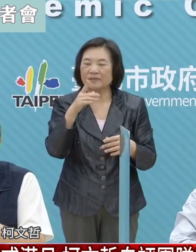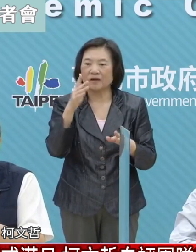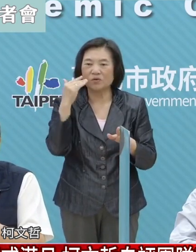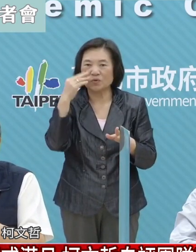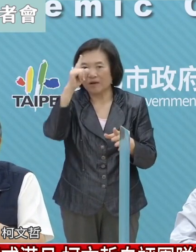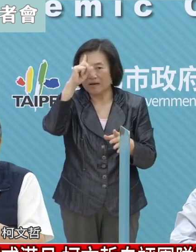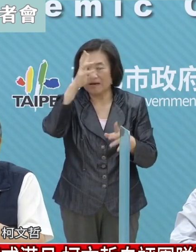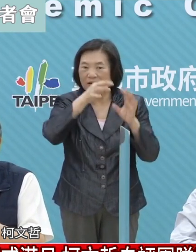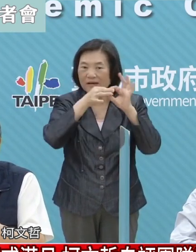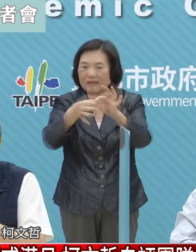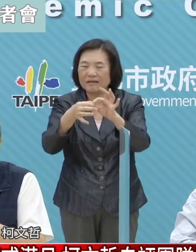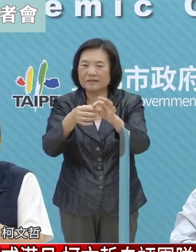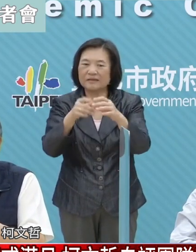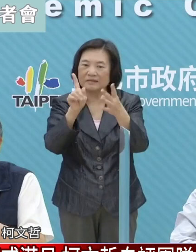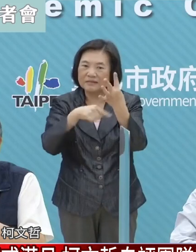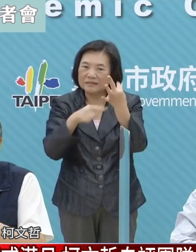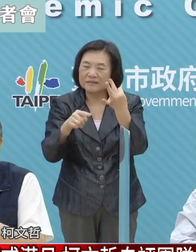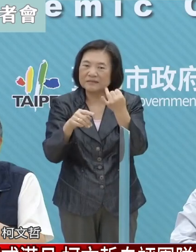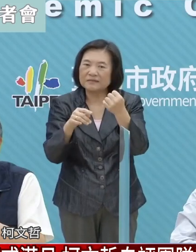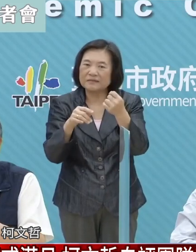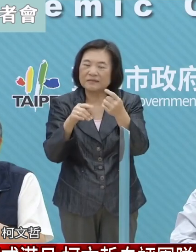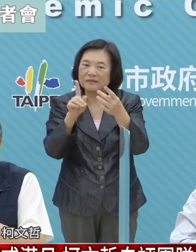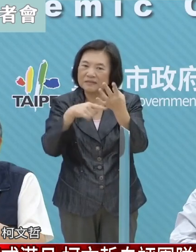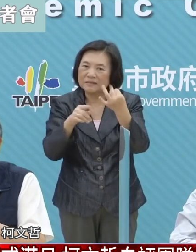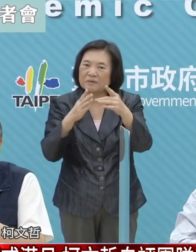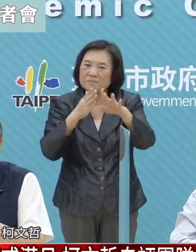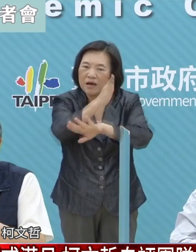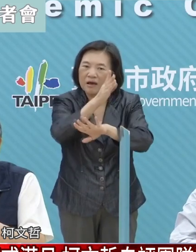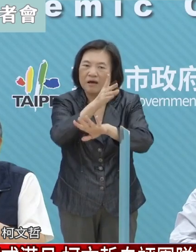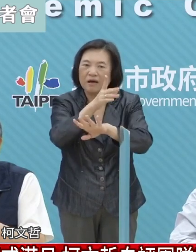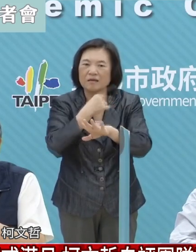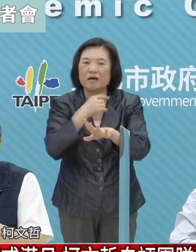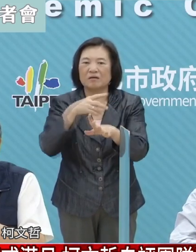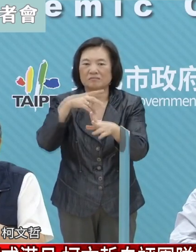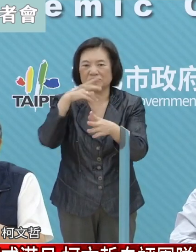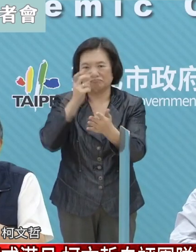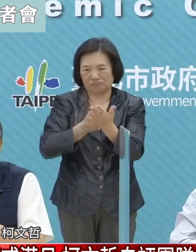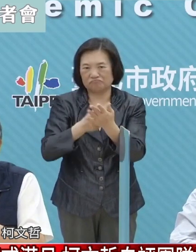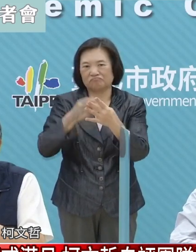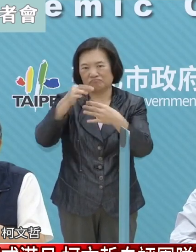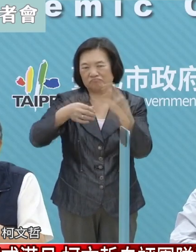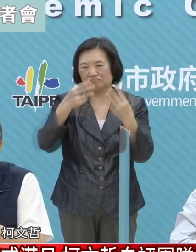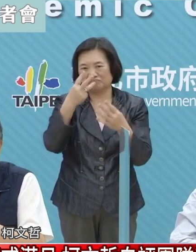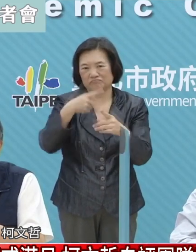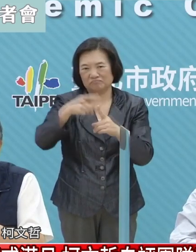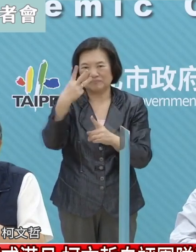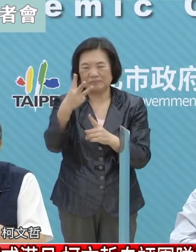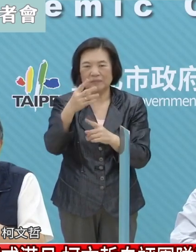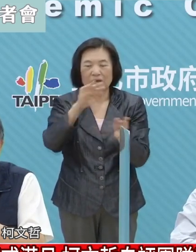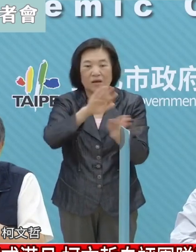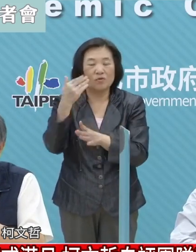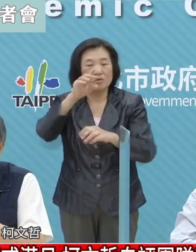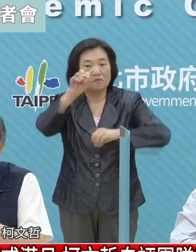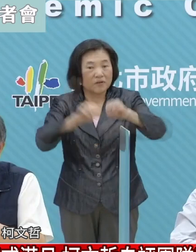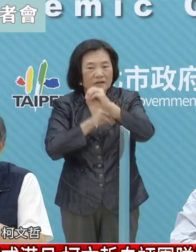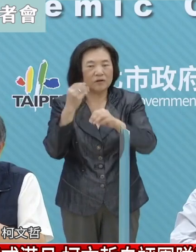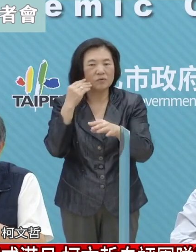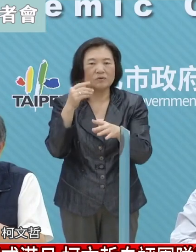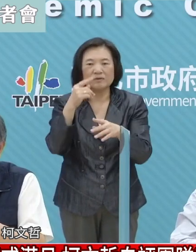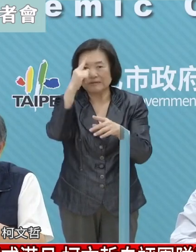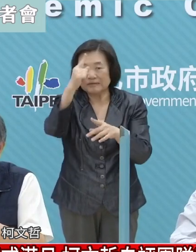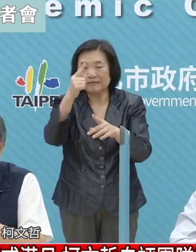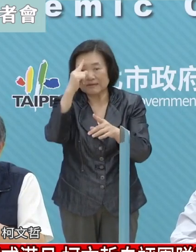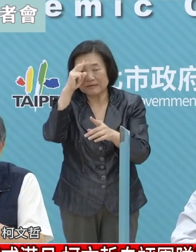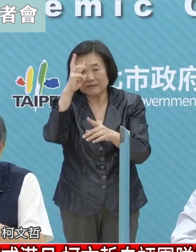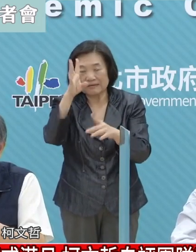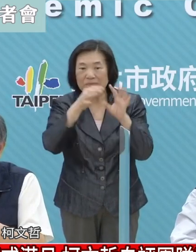超过几例，就是三级警戒嘛。哦，那它倒过来嘛，如果连续几天哦都少于100个。哦，连续